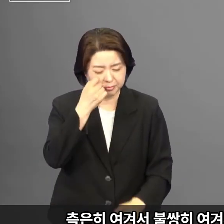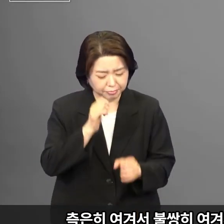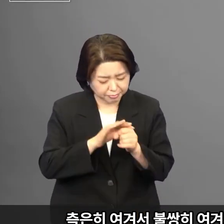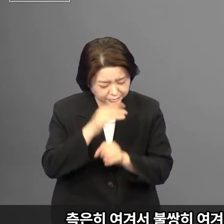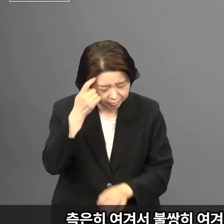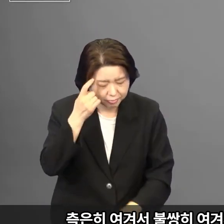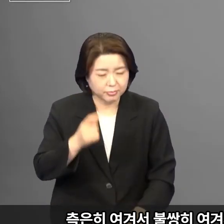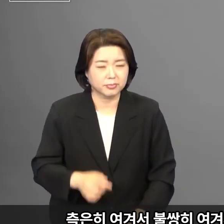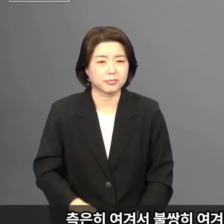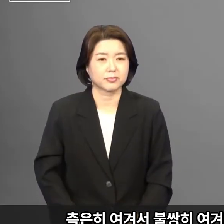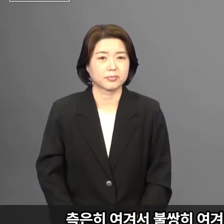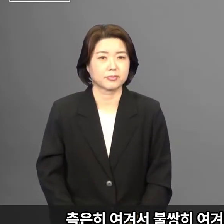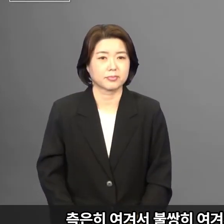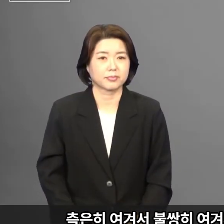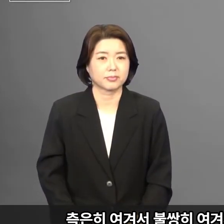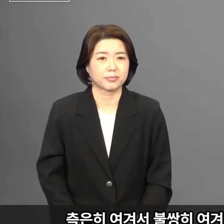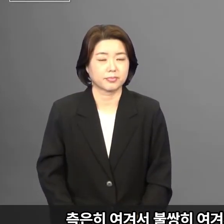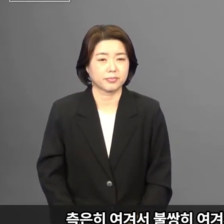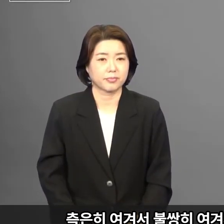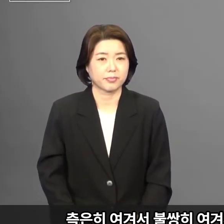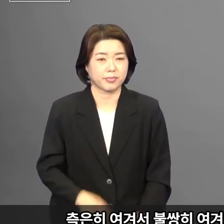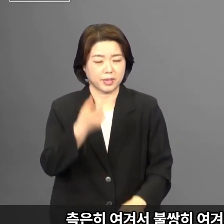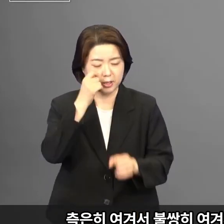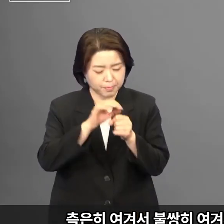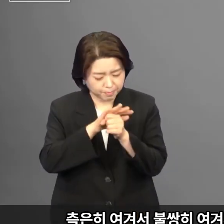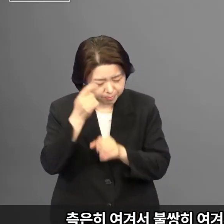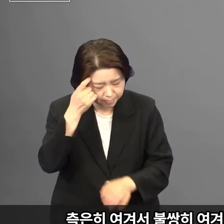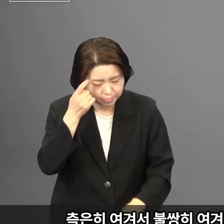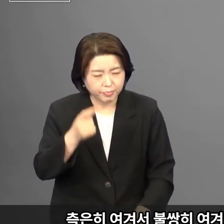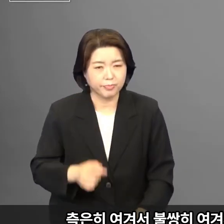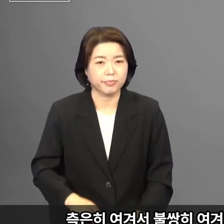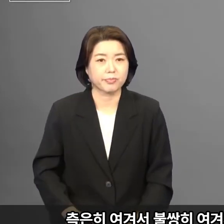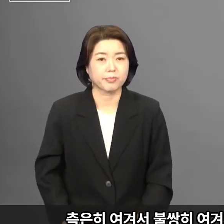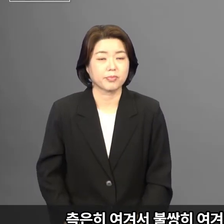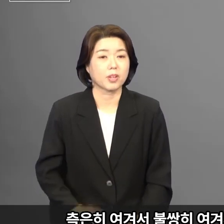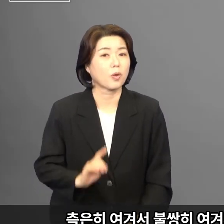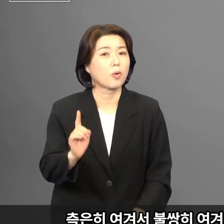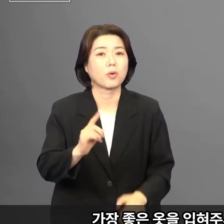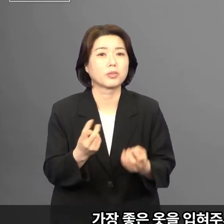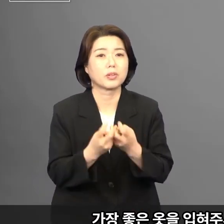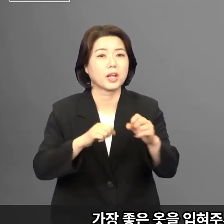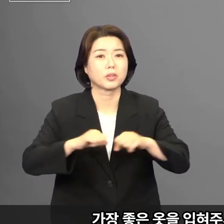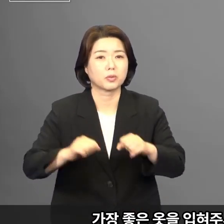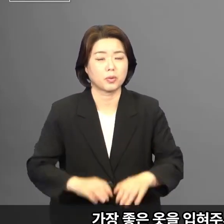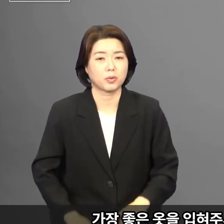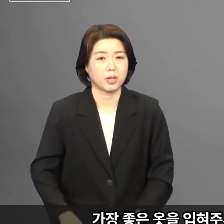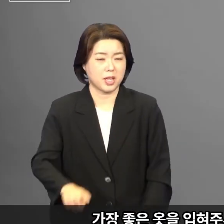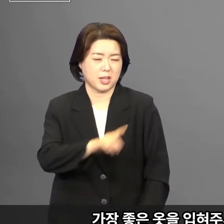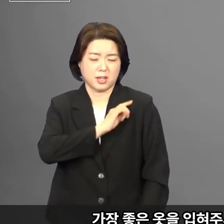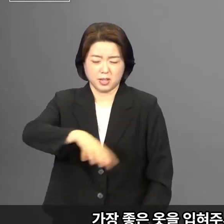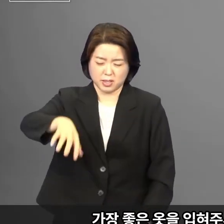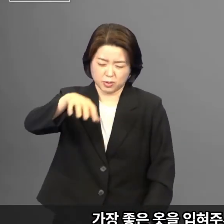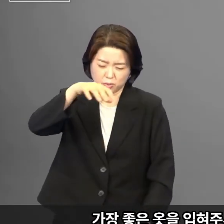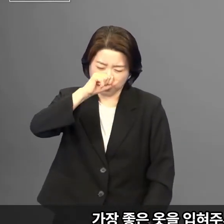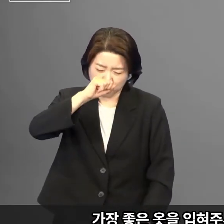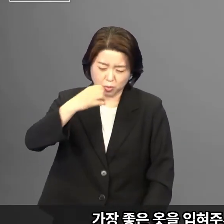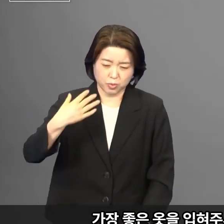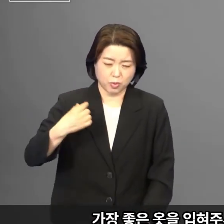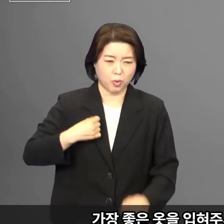불쌍히 여겨서, 긍휼히 여겨서 뭘 하셨습니까? 가장 좋은